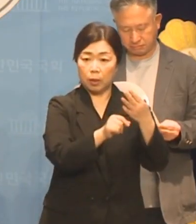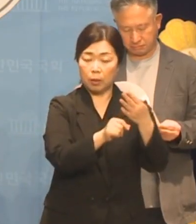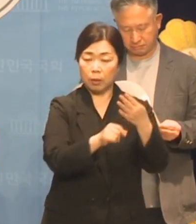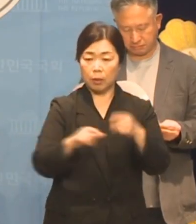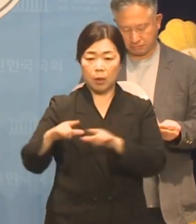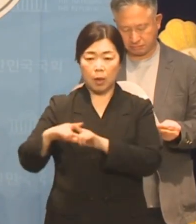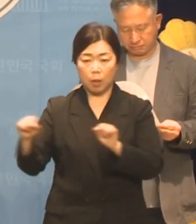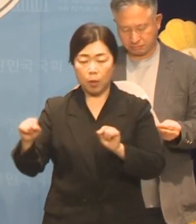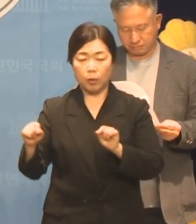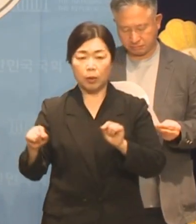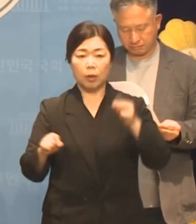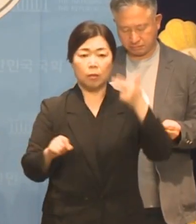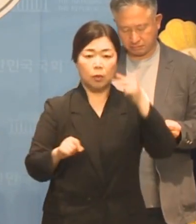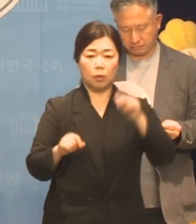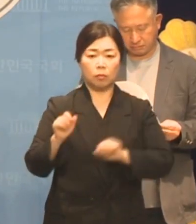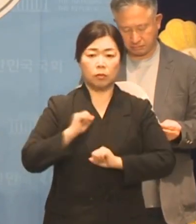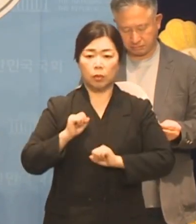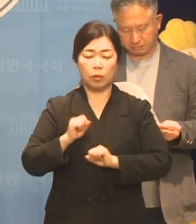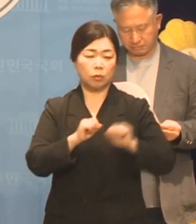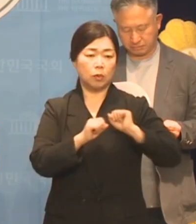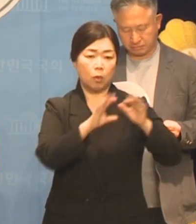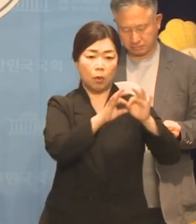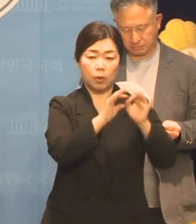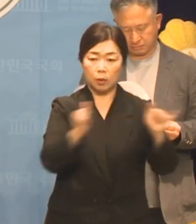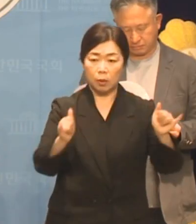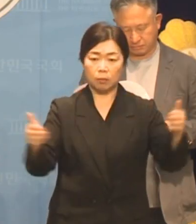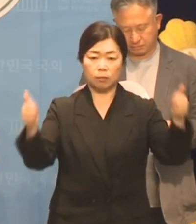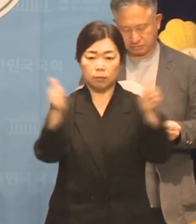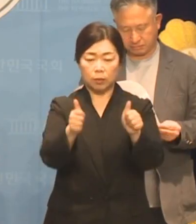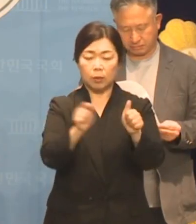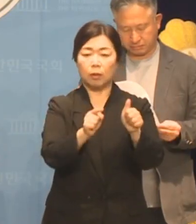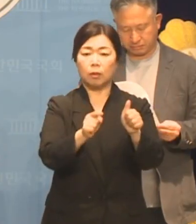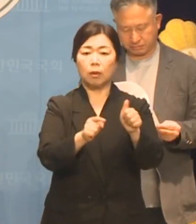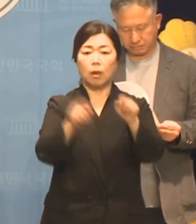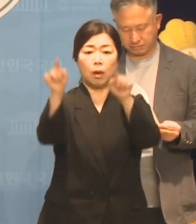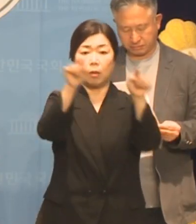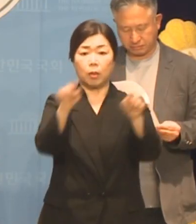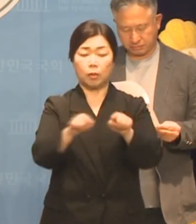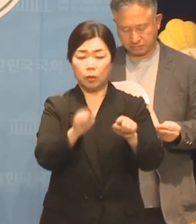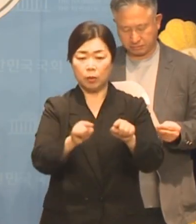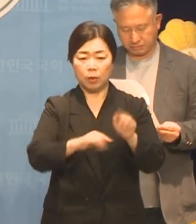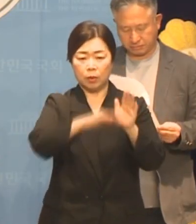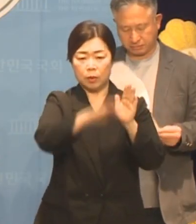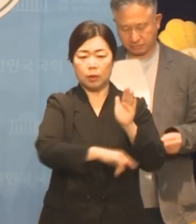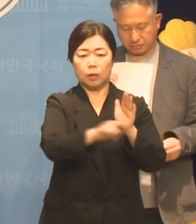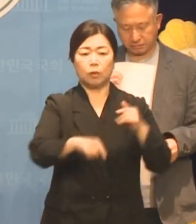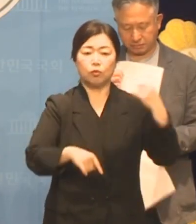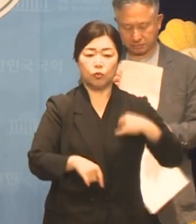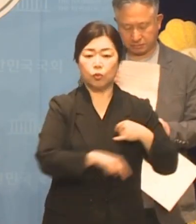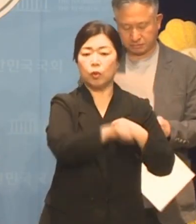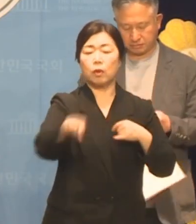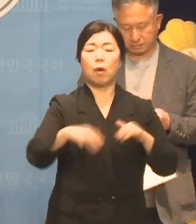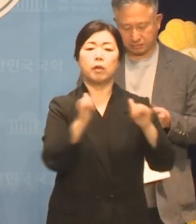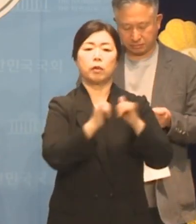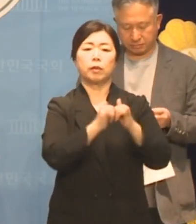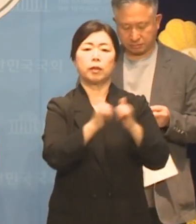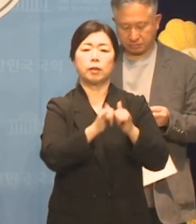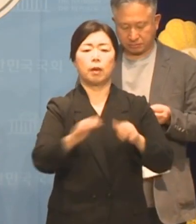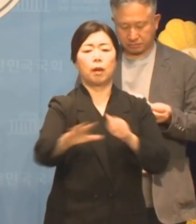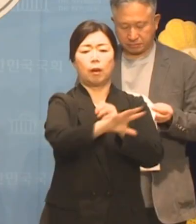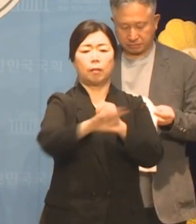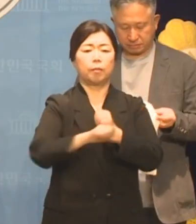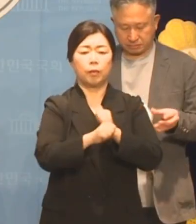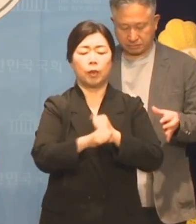방위상과 미국 국방장관이 한반도와 동국직해 남중국해 하나의 전쟁 정구로